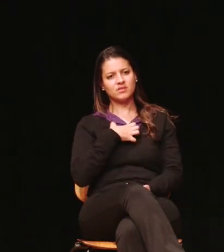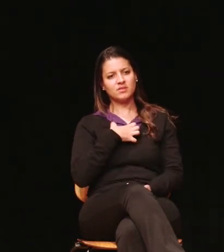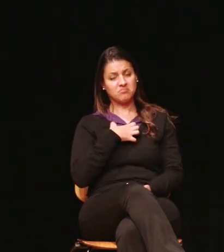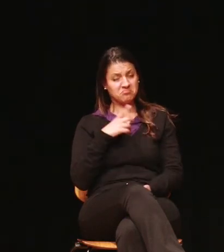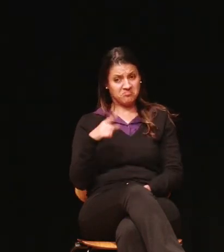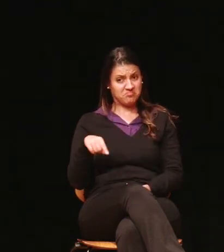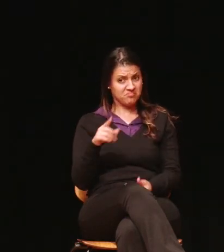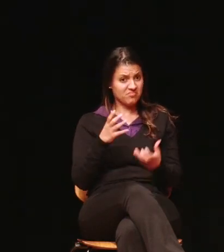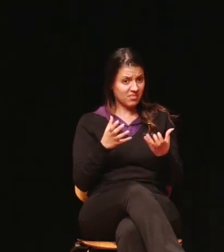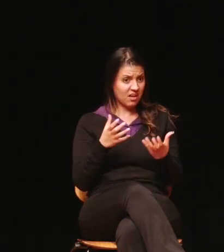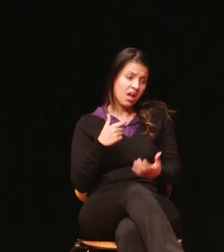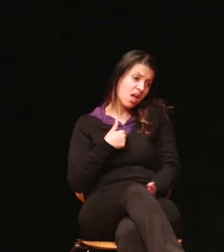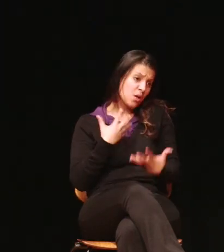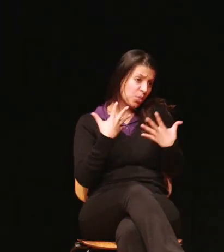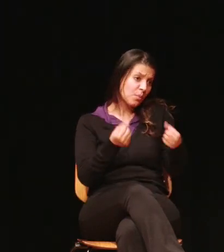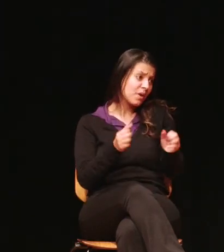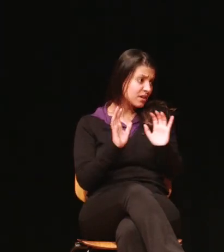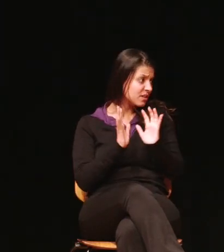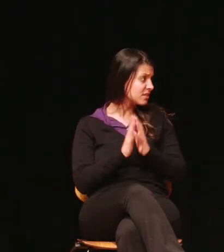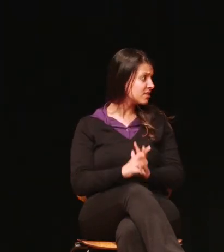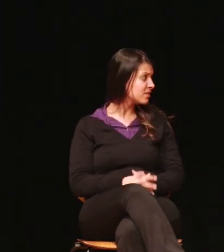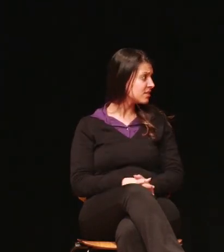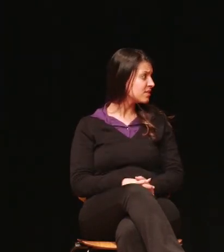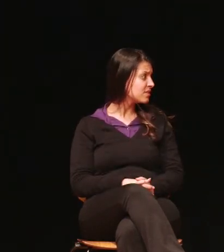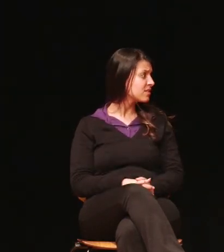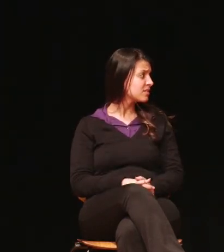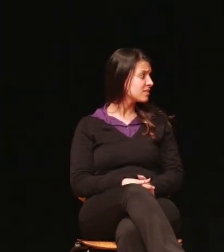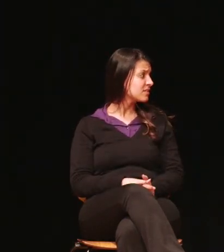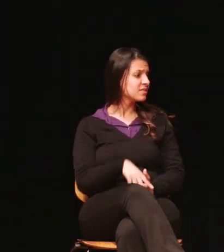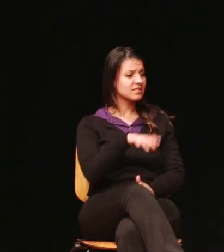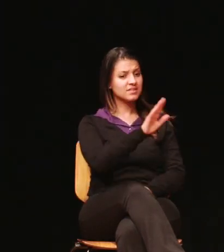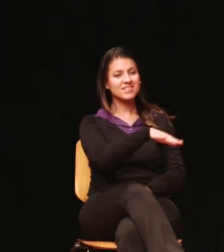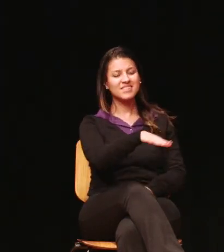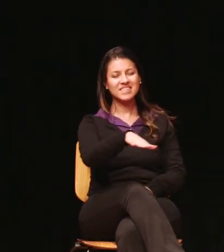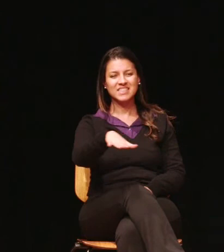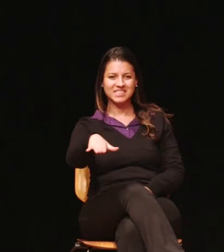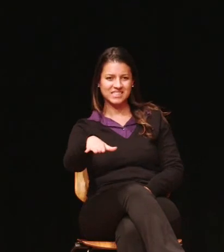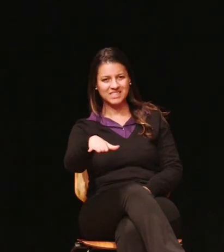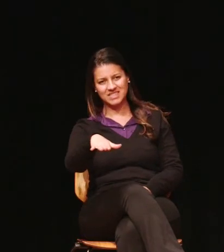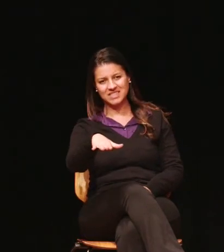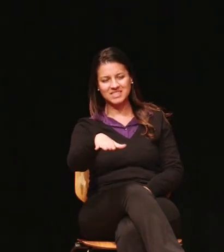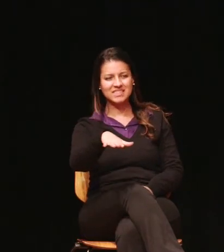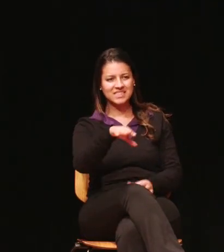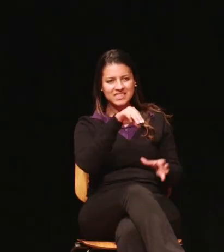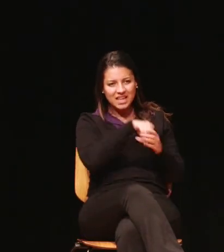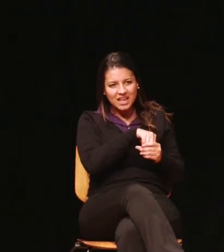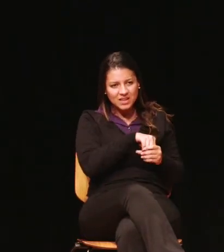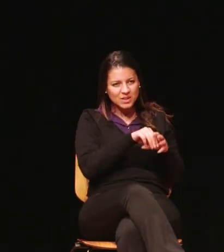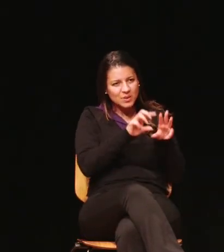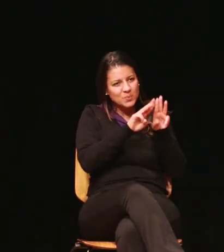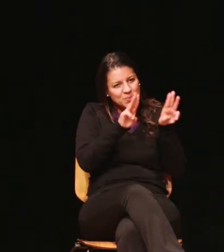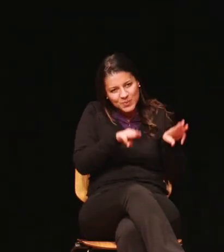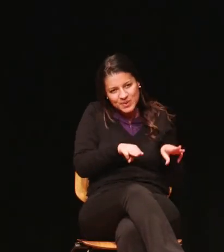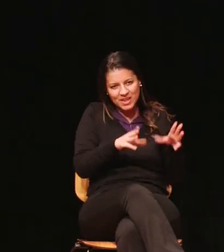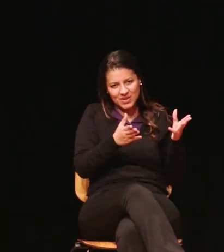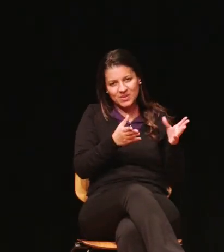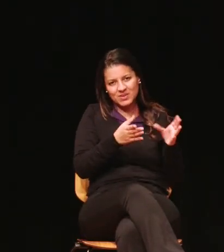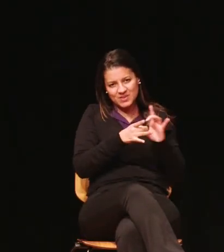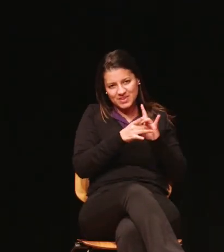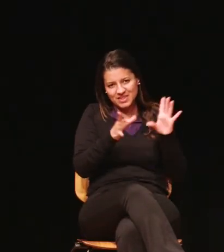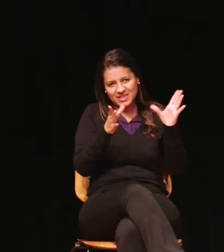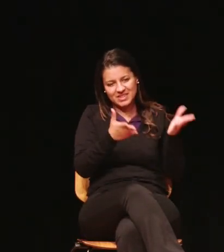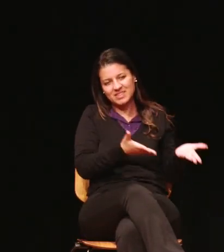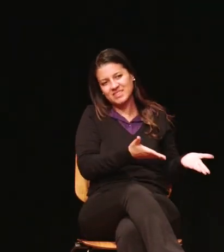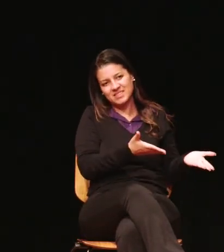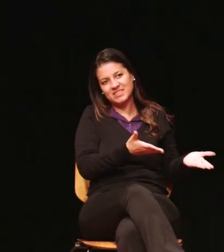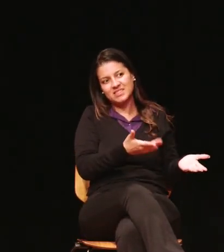fazer isso? Eu toparia. Vamos deixar as criancinhas dentro do museu livres, não é? A ver um